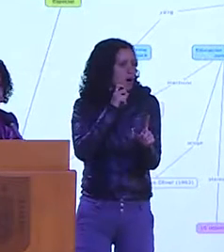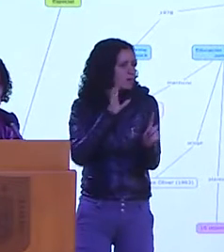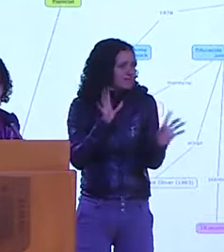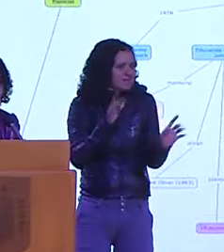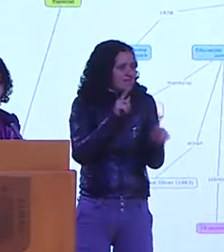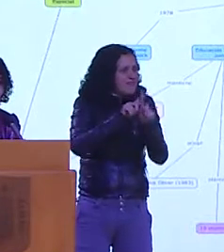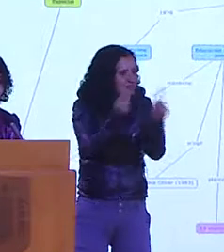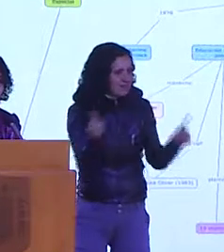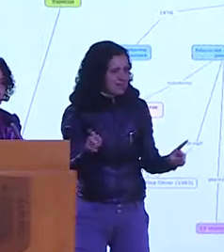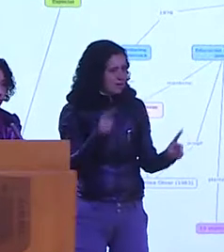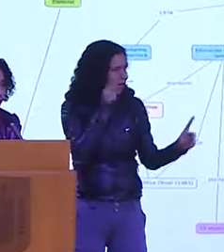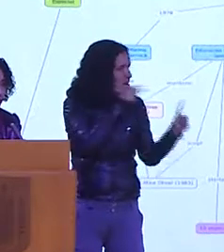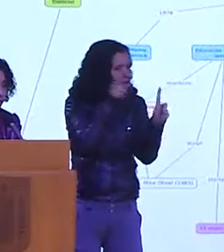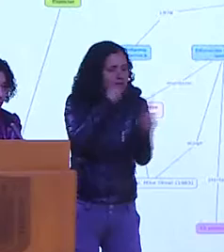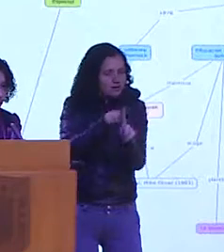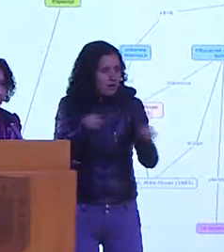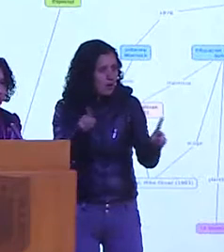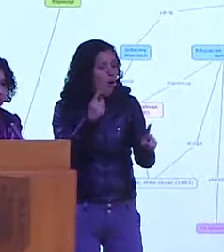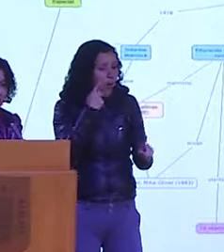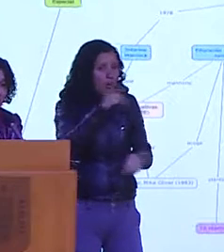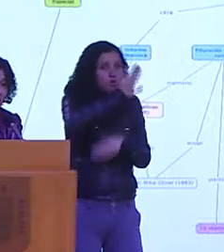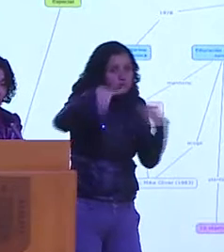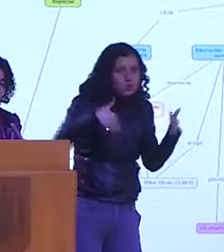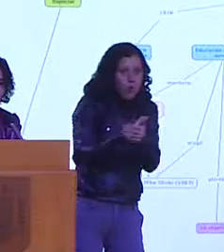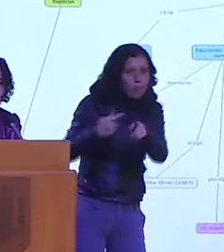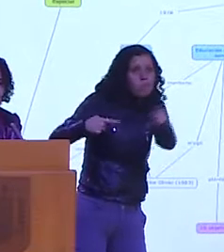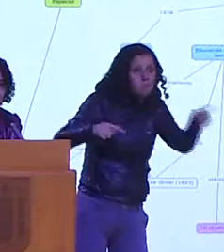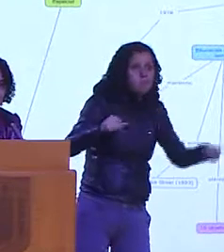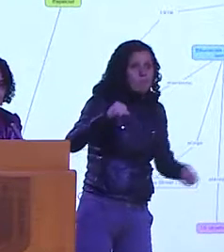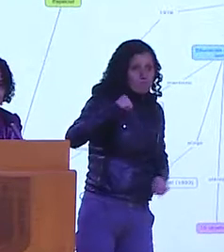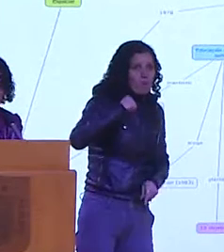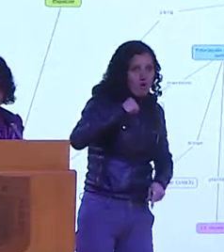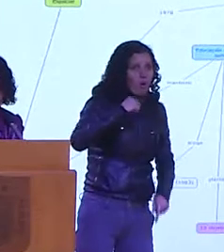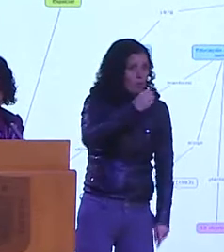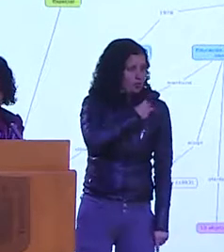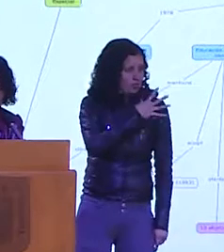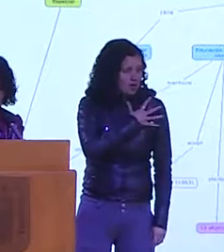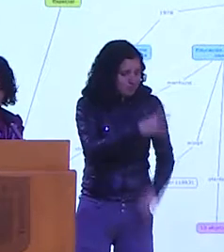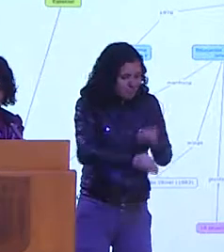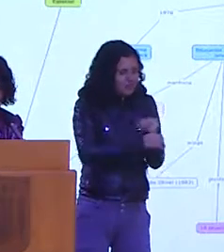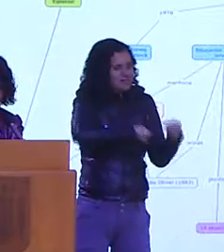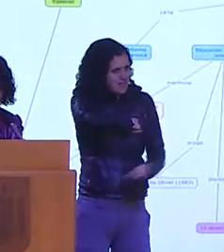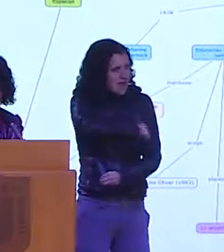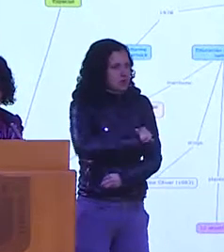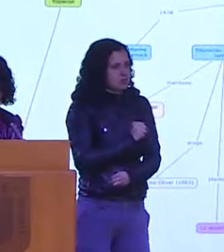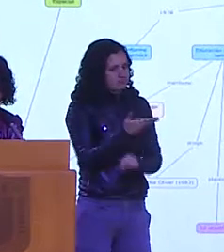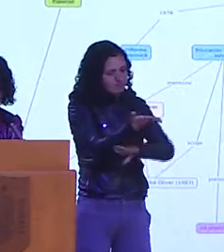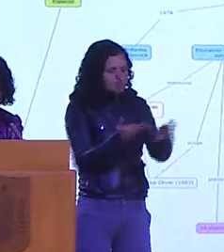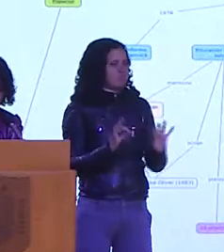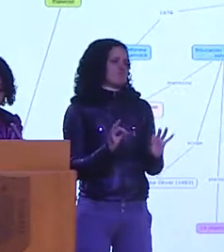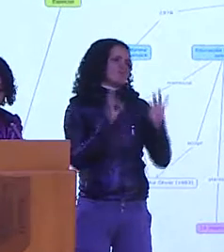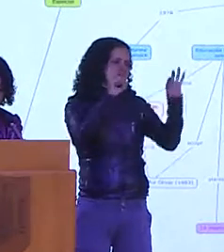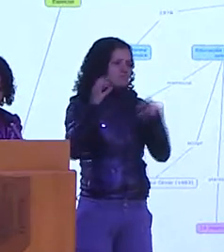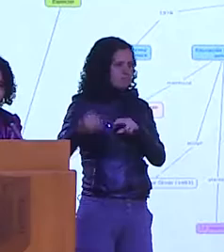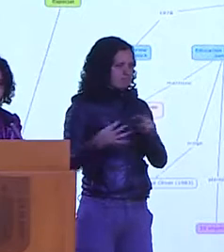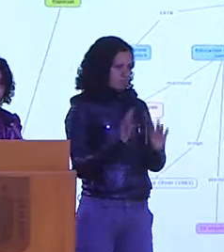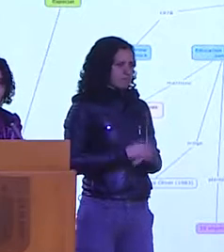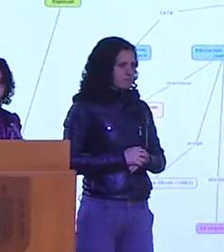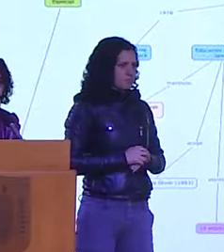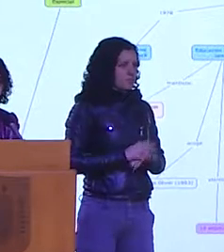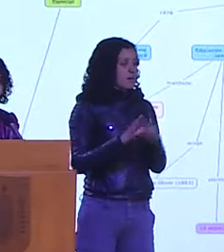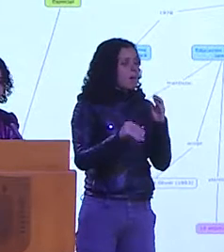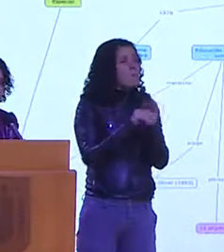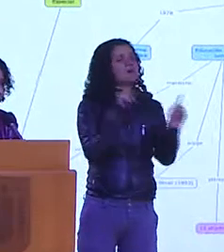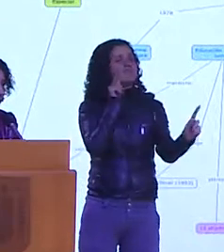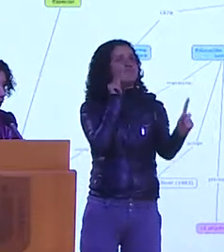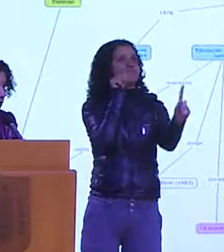diferente. Tenemos todos la oportunidad y el derecho de estar en las mejores condiciones educativas y alcanzar